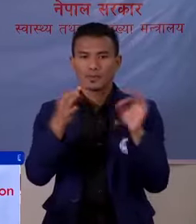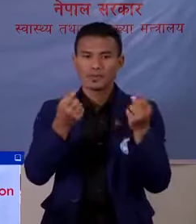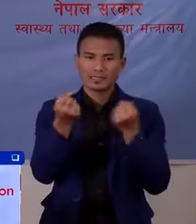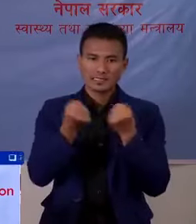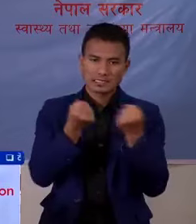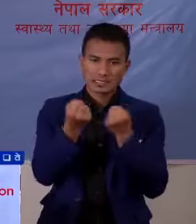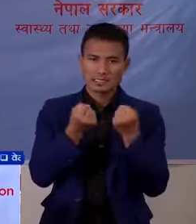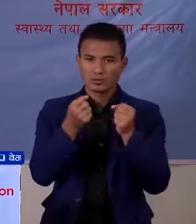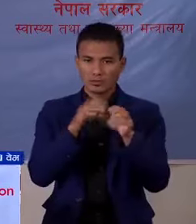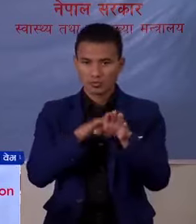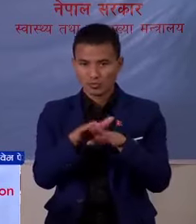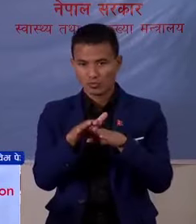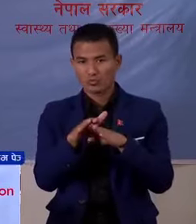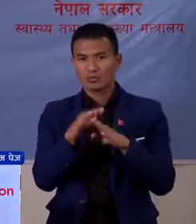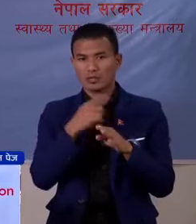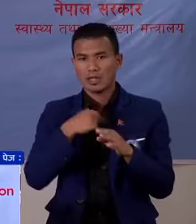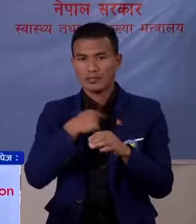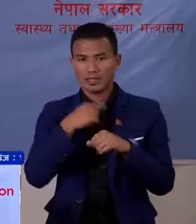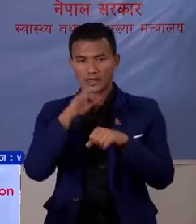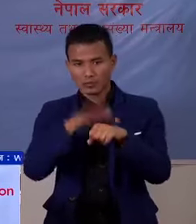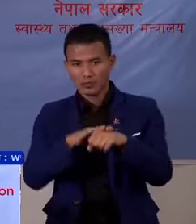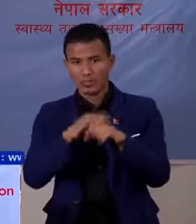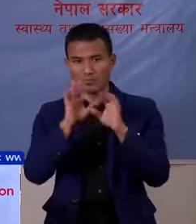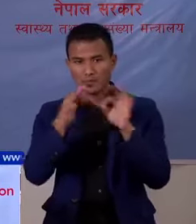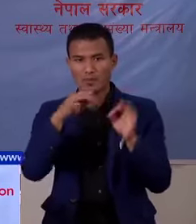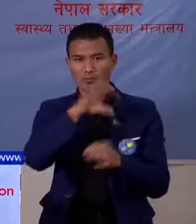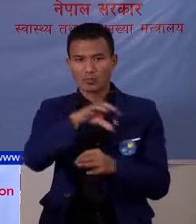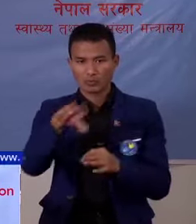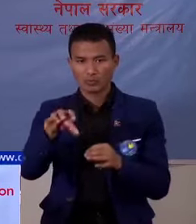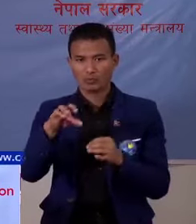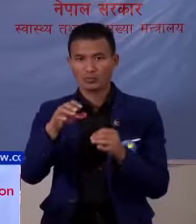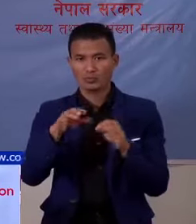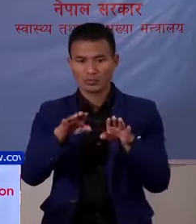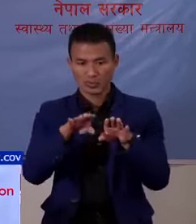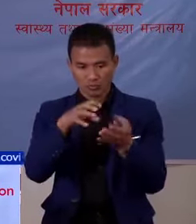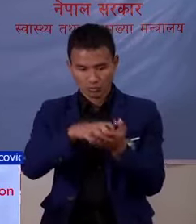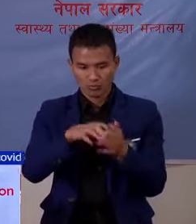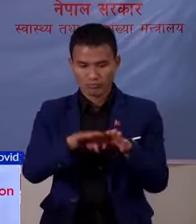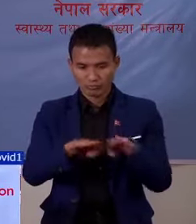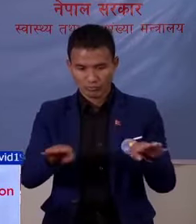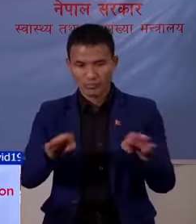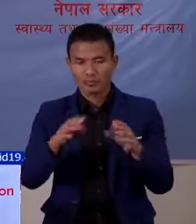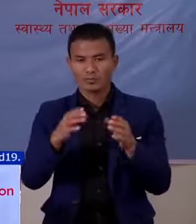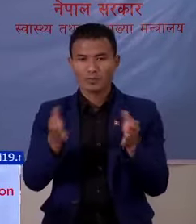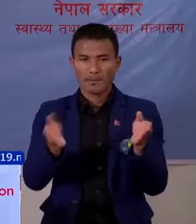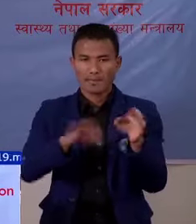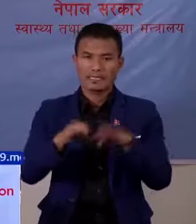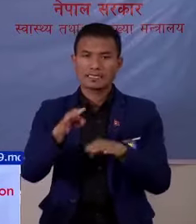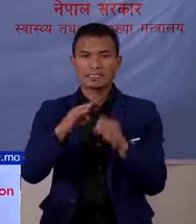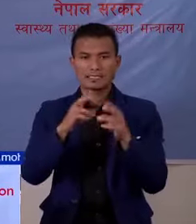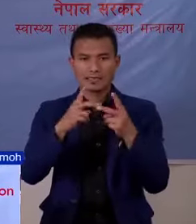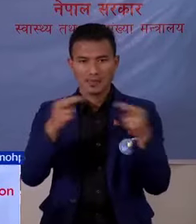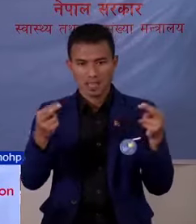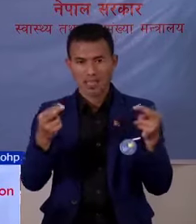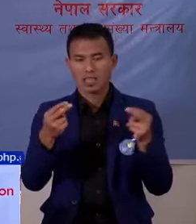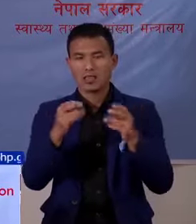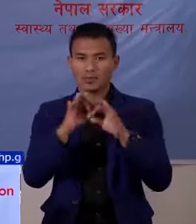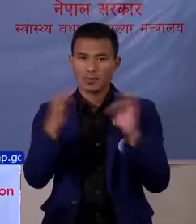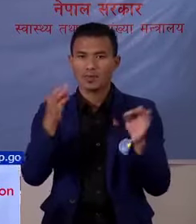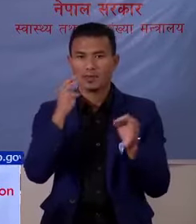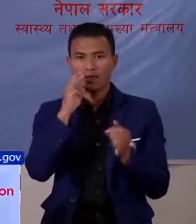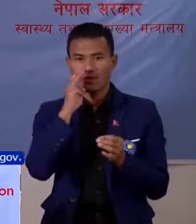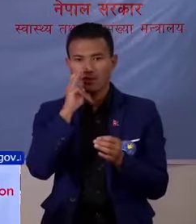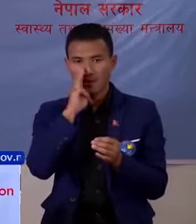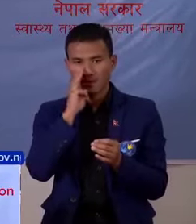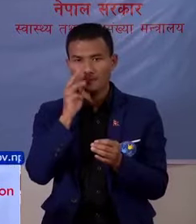सवारी साधनहरू, हामीले छुने गरेका विभिन्न वस्तुहरू, सतहहरू, प्याकिङ गरेका सामग्रीहरू आदिमा